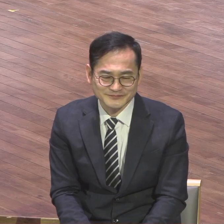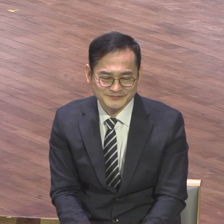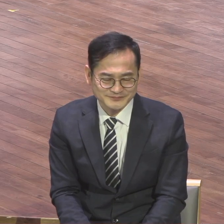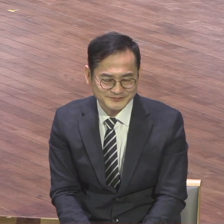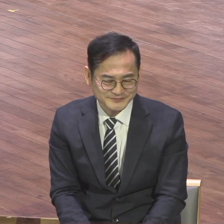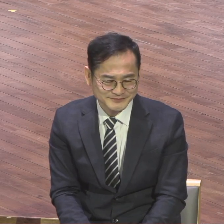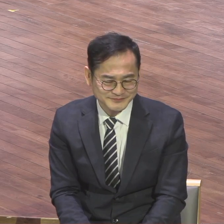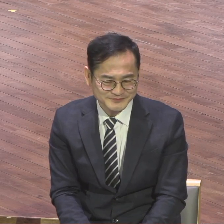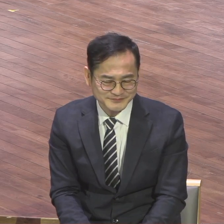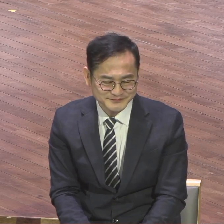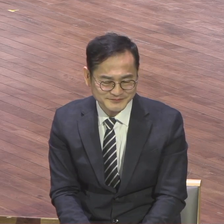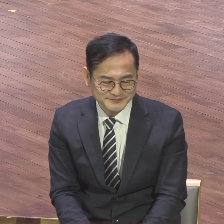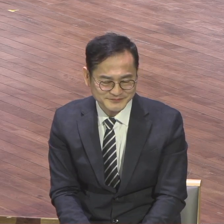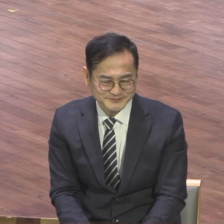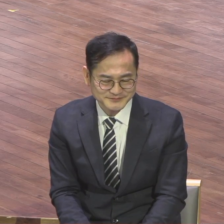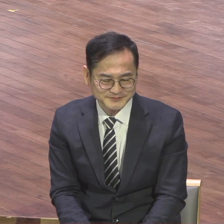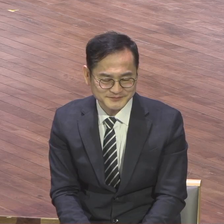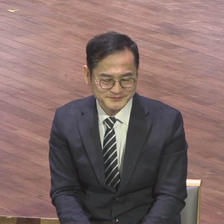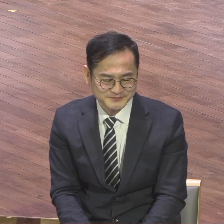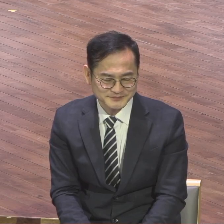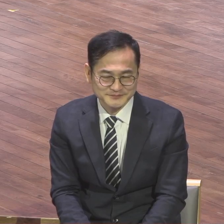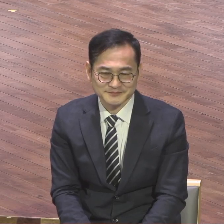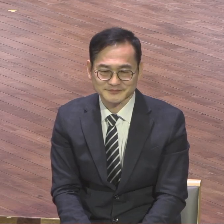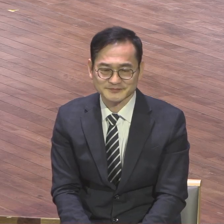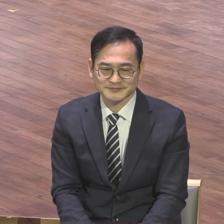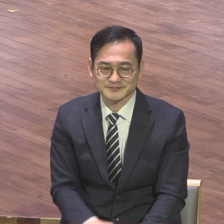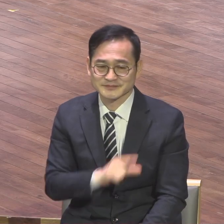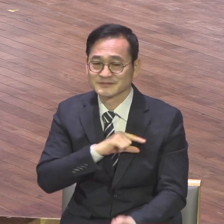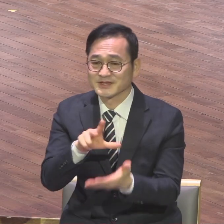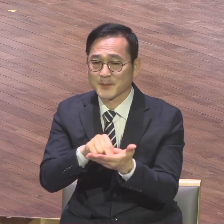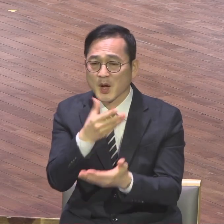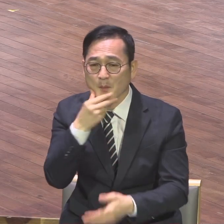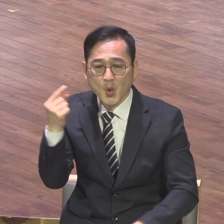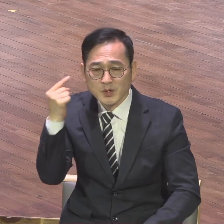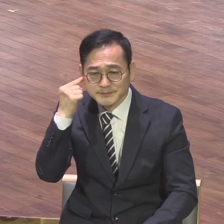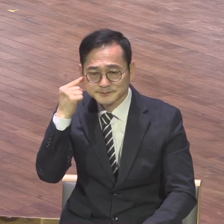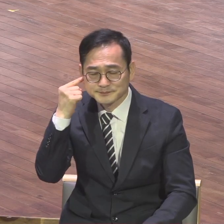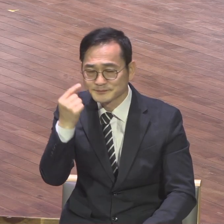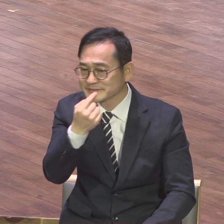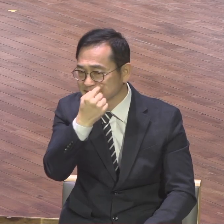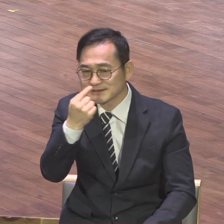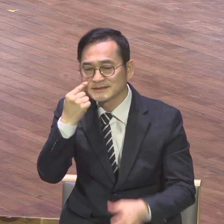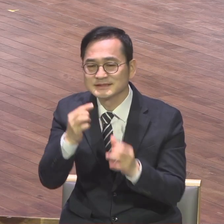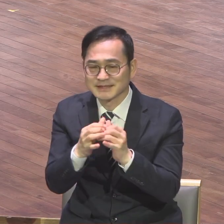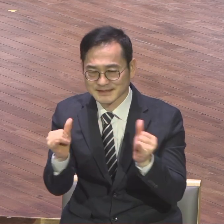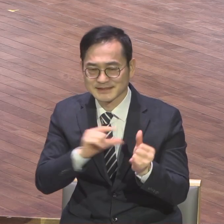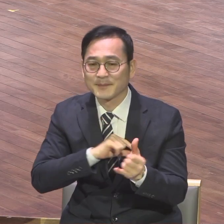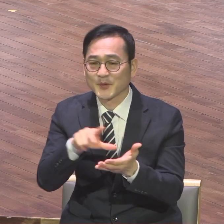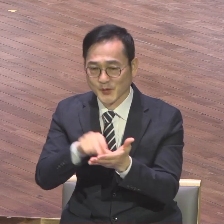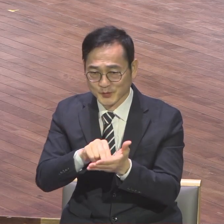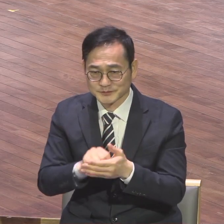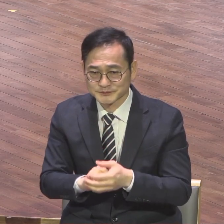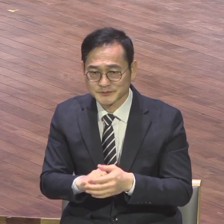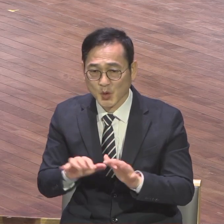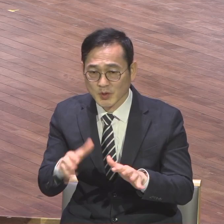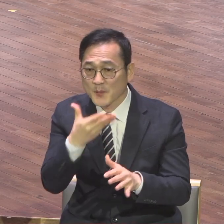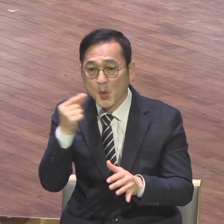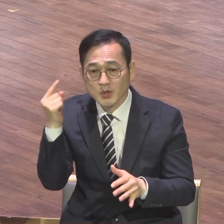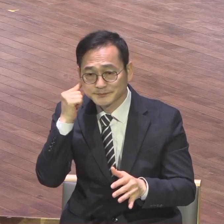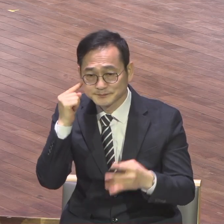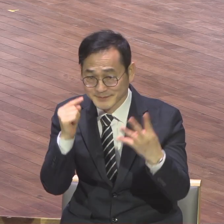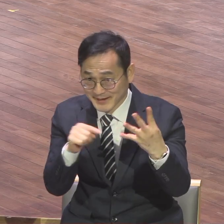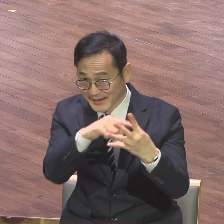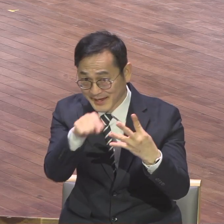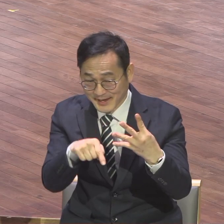이걸 말씀 가지고 복음의 증인이란 제목으로 말씀을 드립니다. 이번 주일부터 이 사복음서 중에